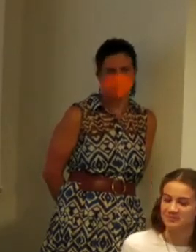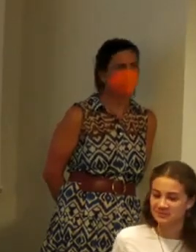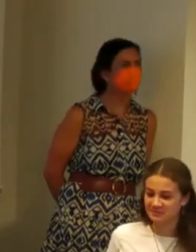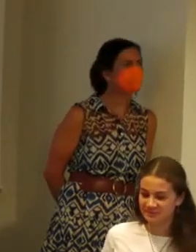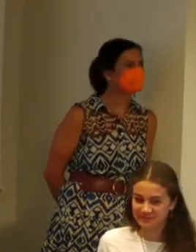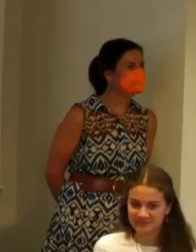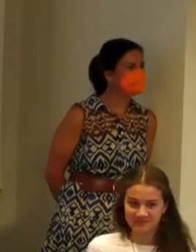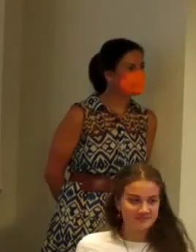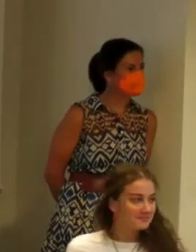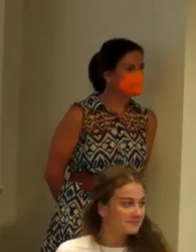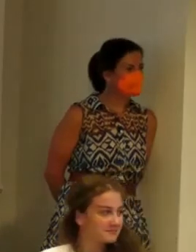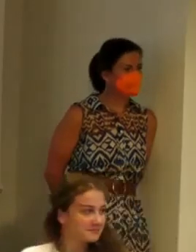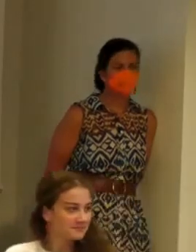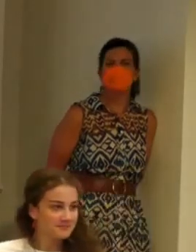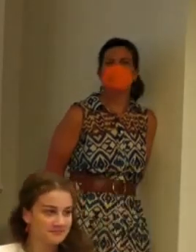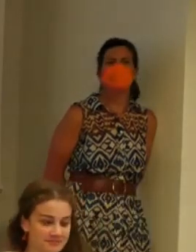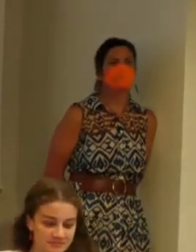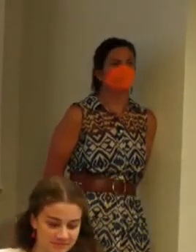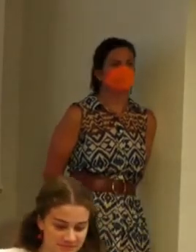Non lo so.